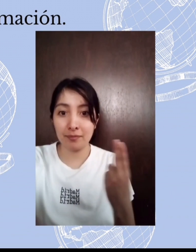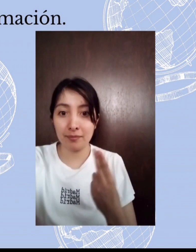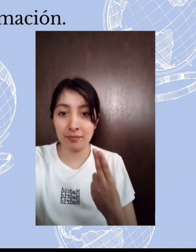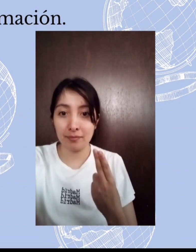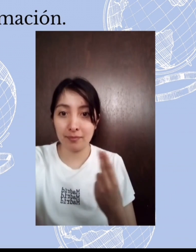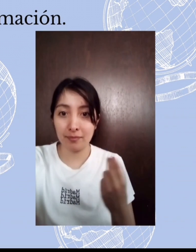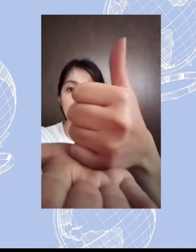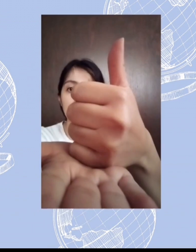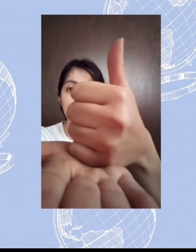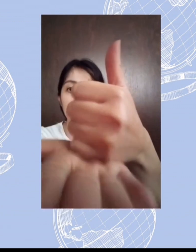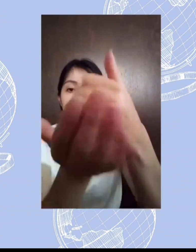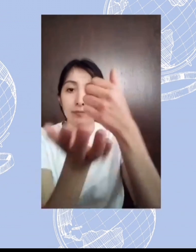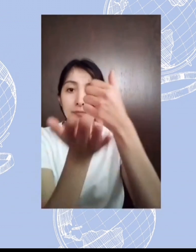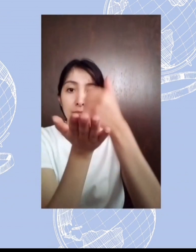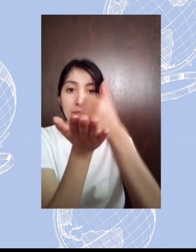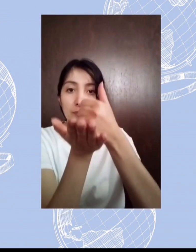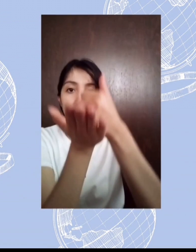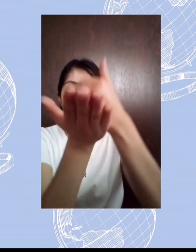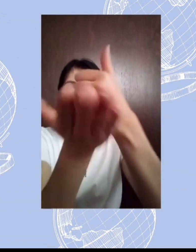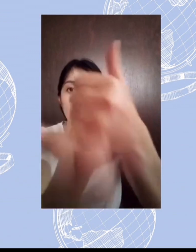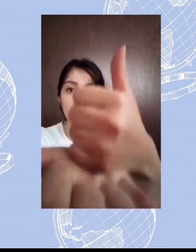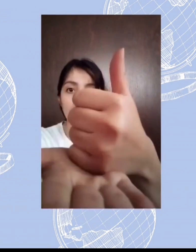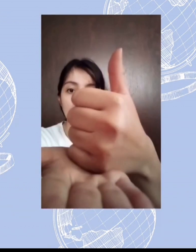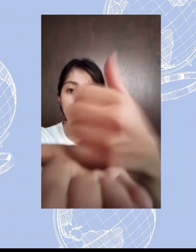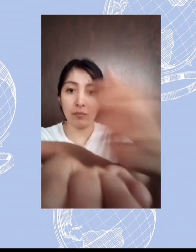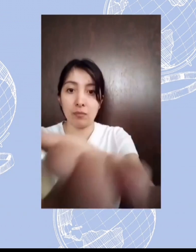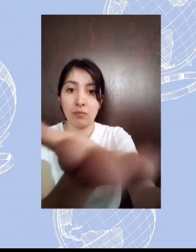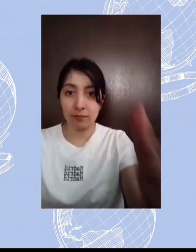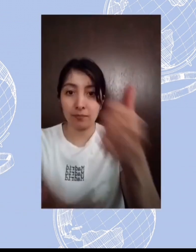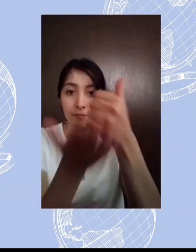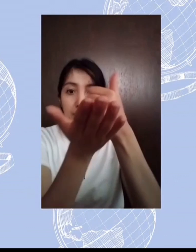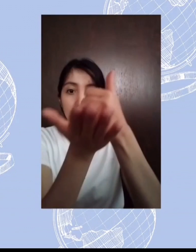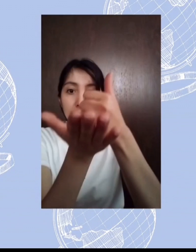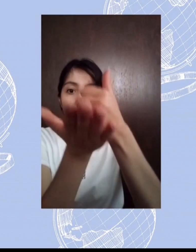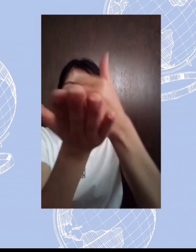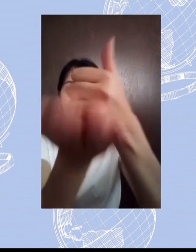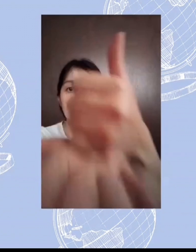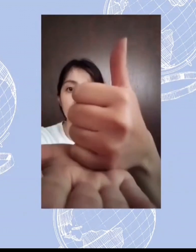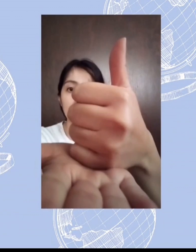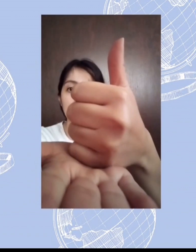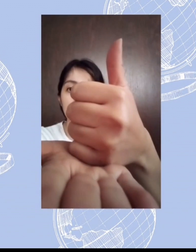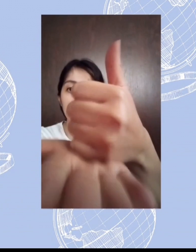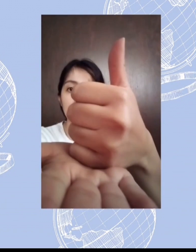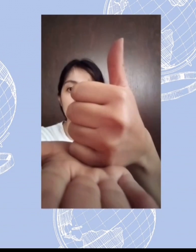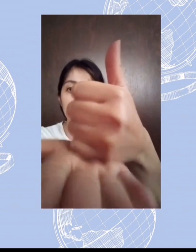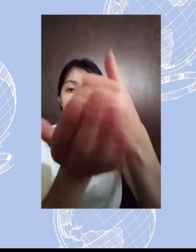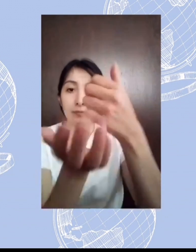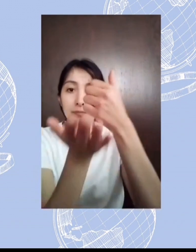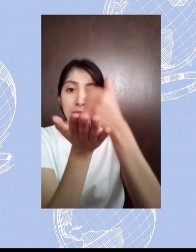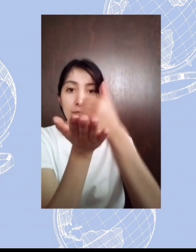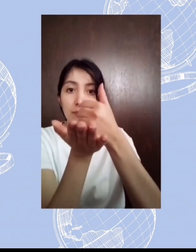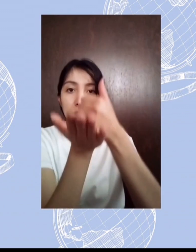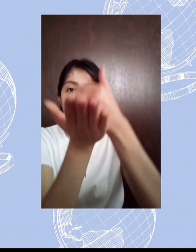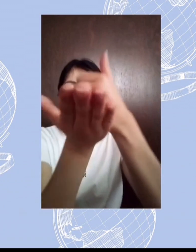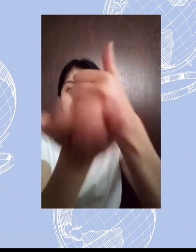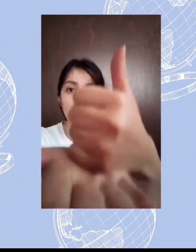derecha. Para el segundo movimiento, con la mano derecha en puño y el pulgar levantado, se coloca sobre la mano izquierda y se